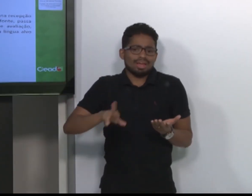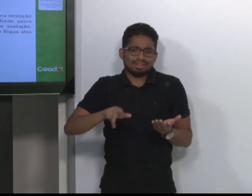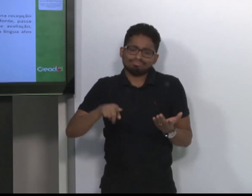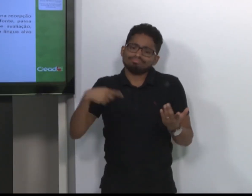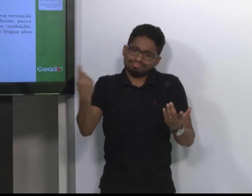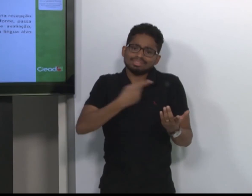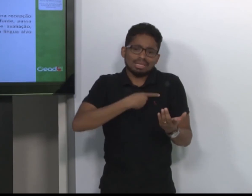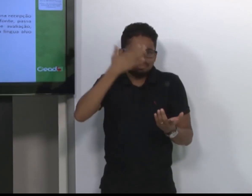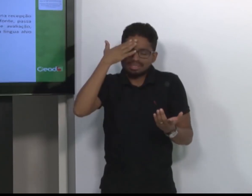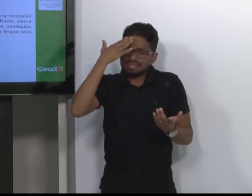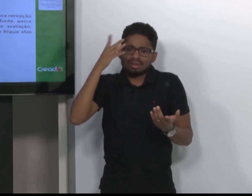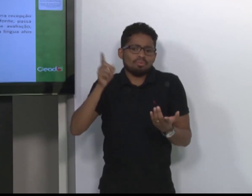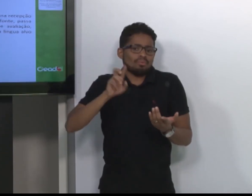codificada e decodificada.